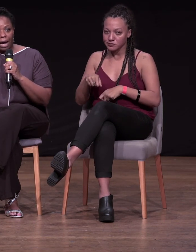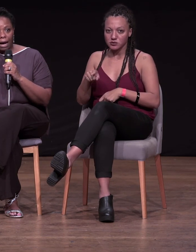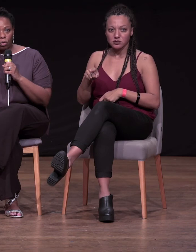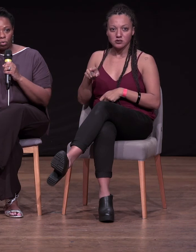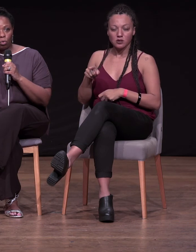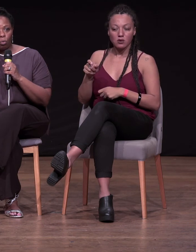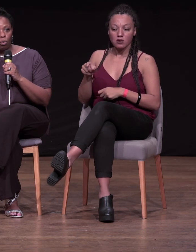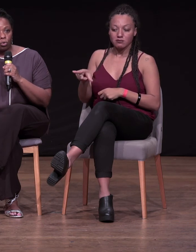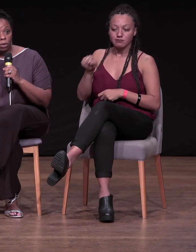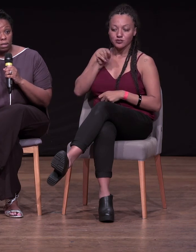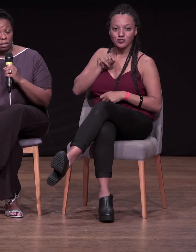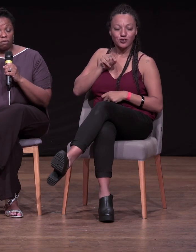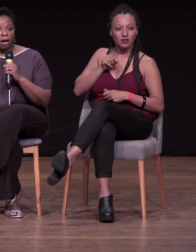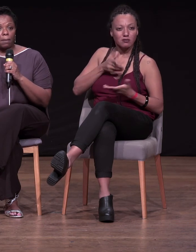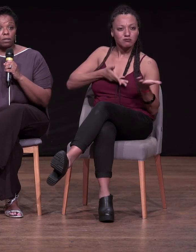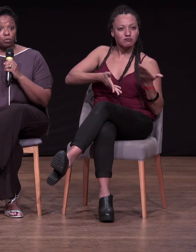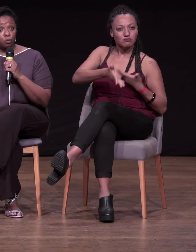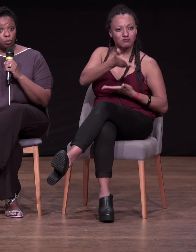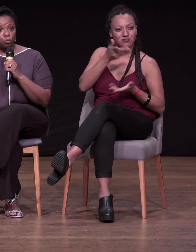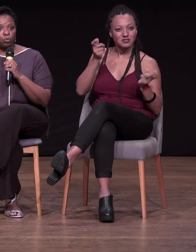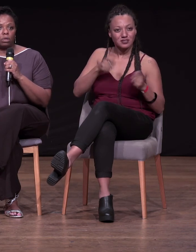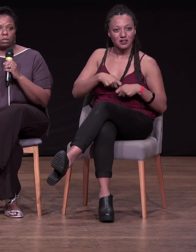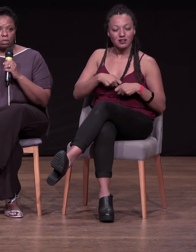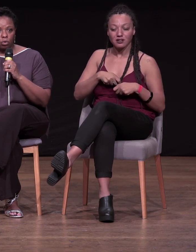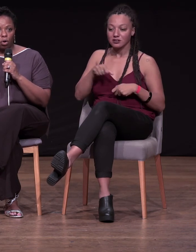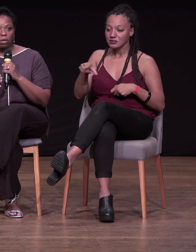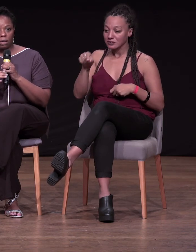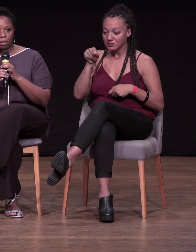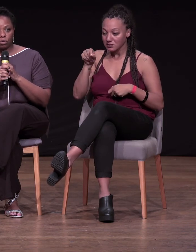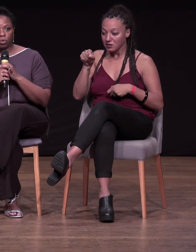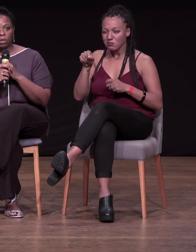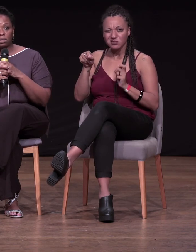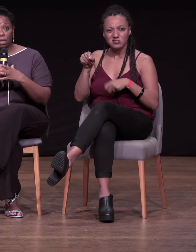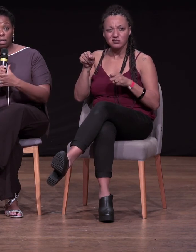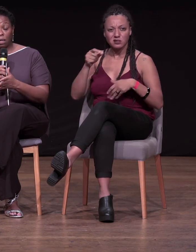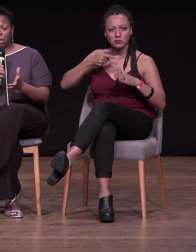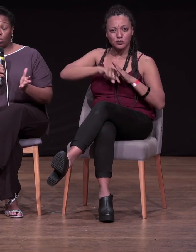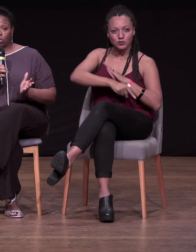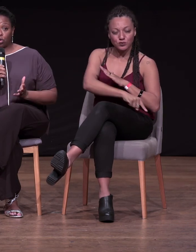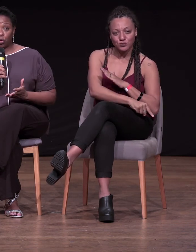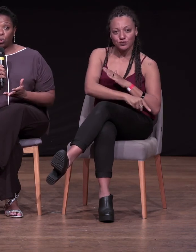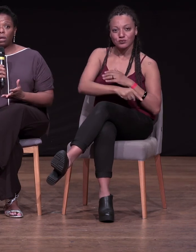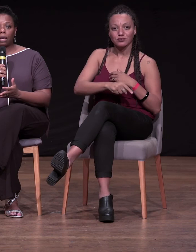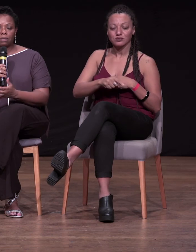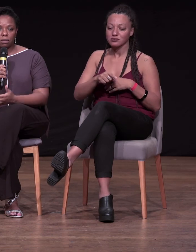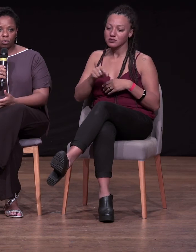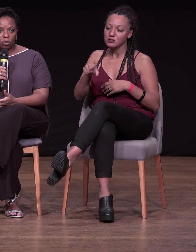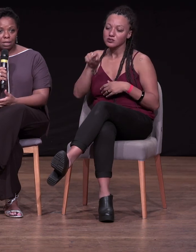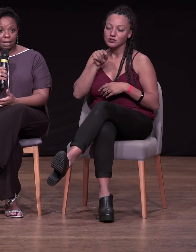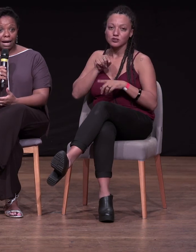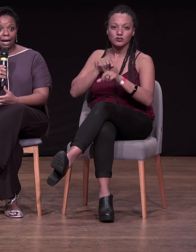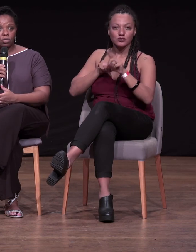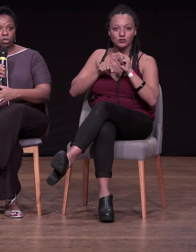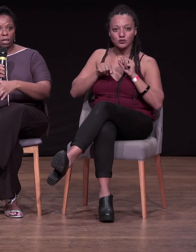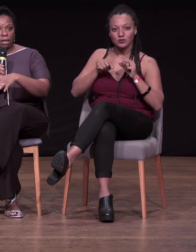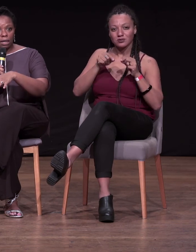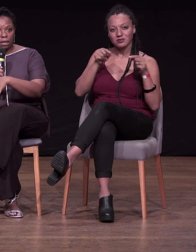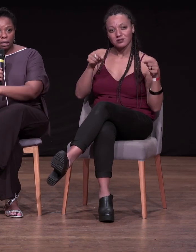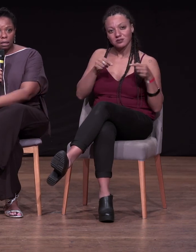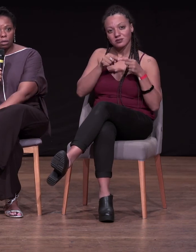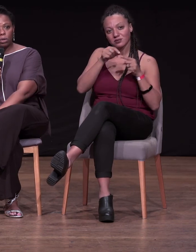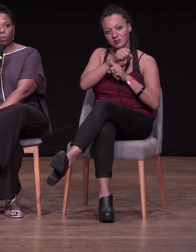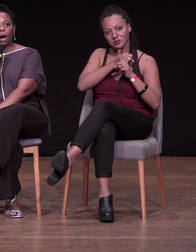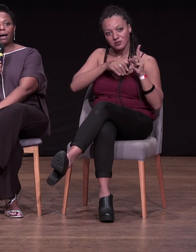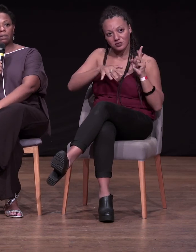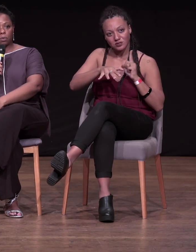de diálogo com o outro em que se vá mais fundo, que se toque questões que constituem essa sociedade e